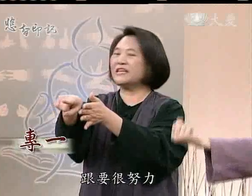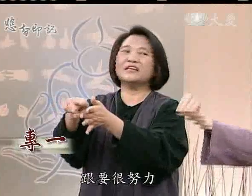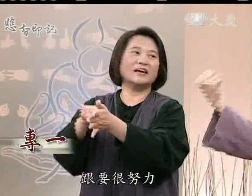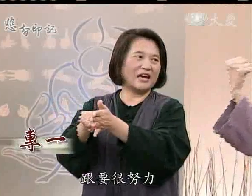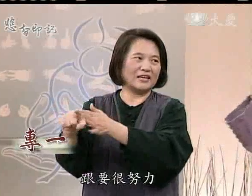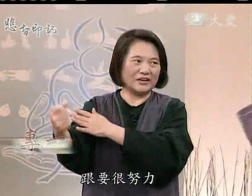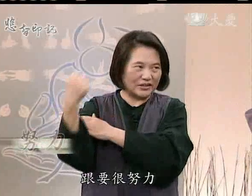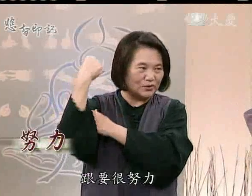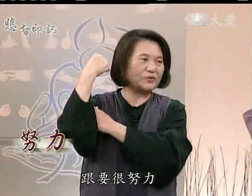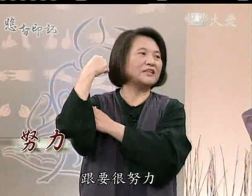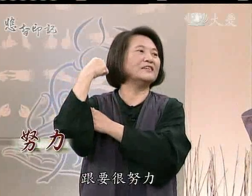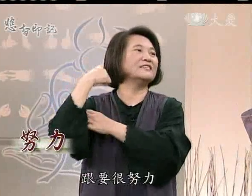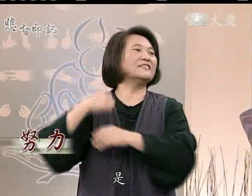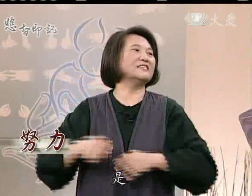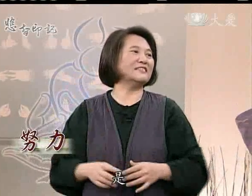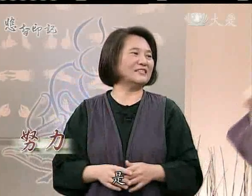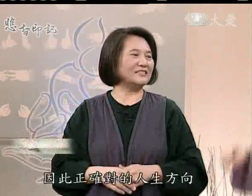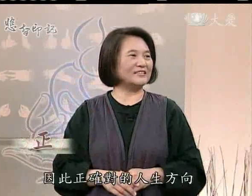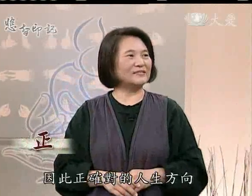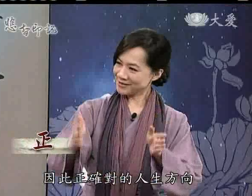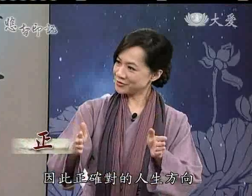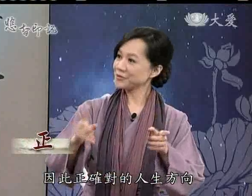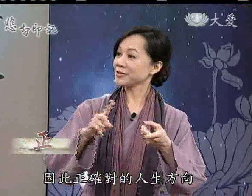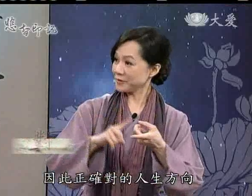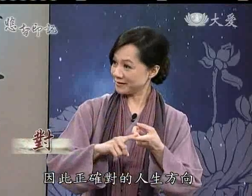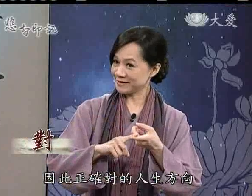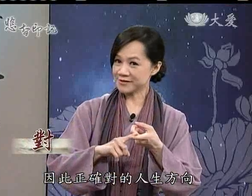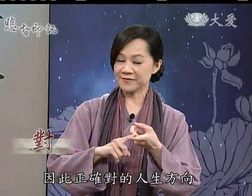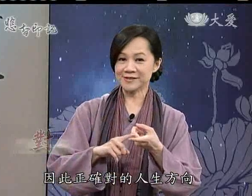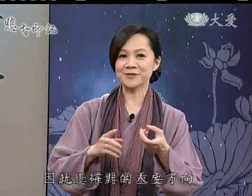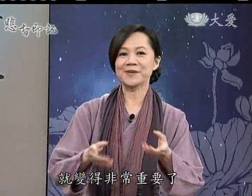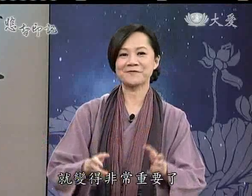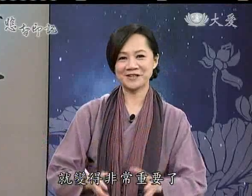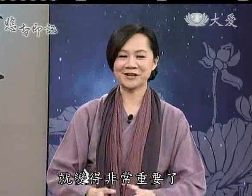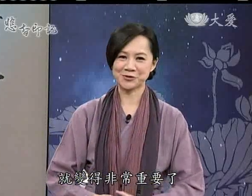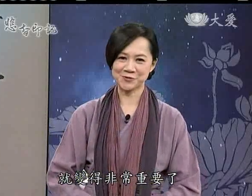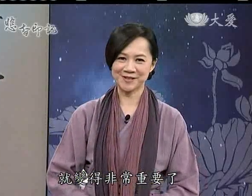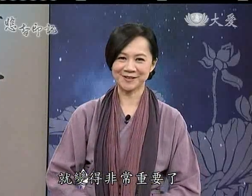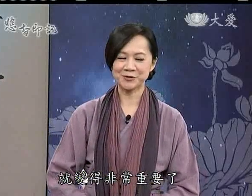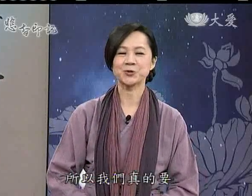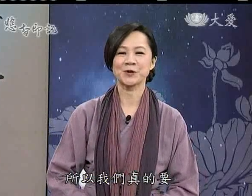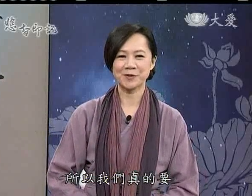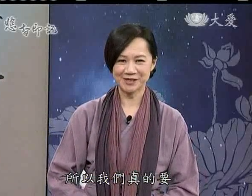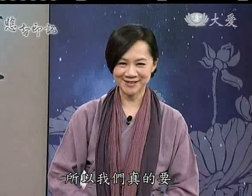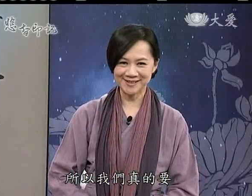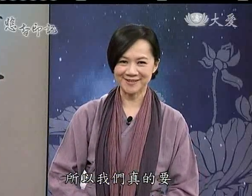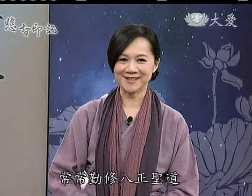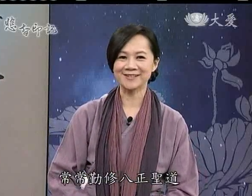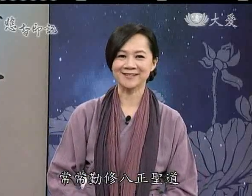一，要很努力，是。 因此，正确对的人生方向就变得非常重要了。所以，我们真的要常常